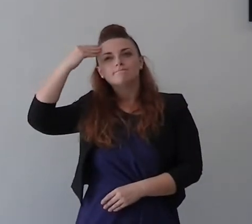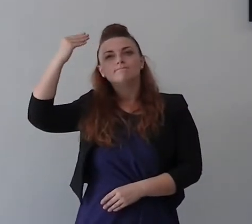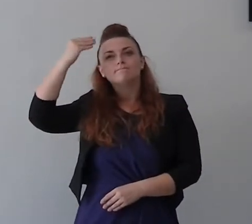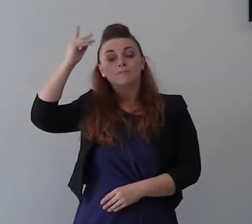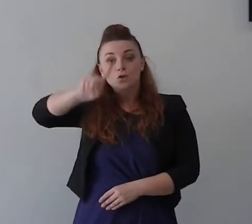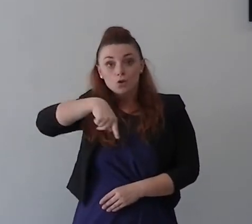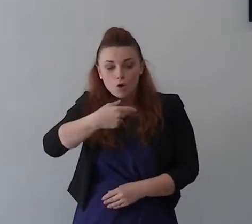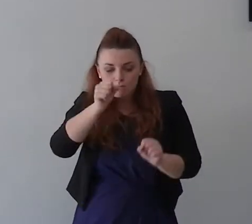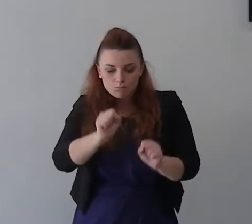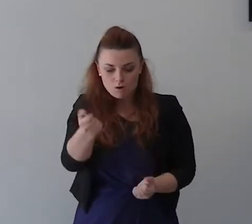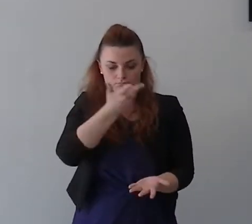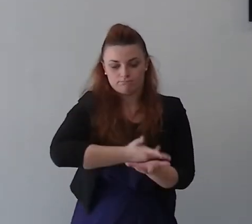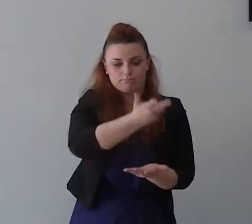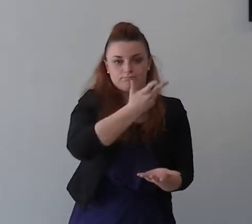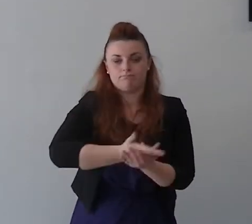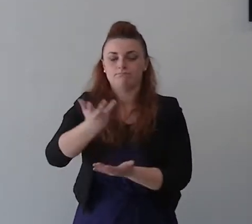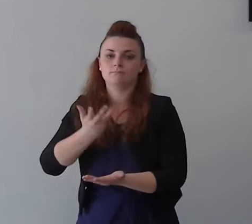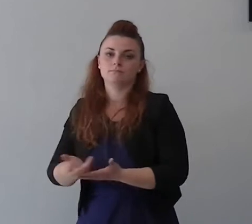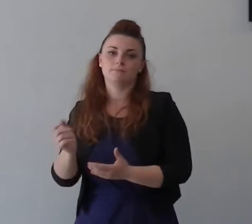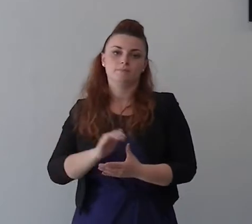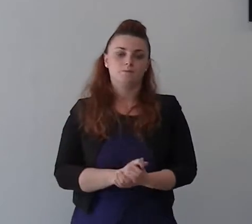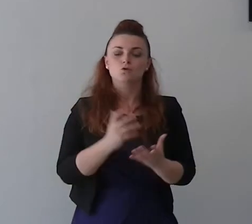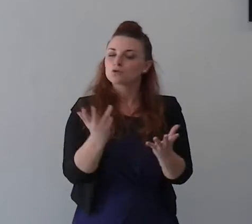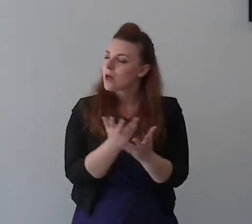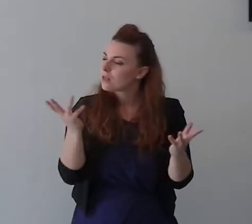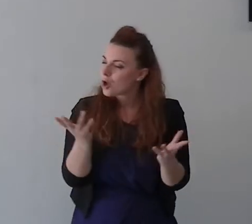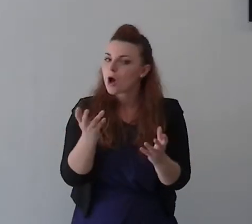altri quello che è accaduto.